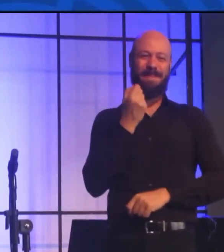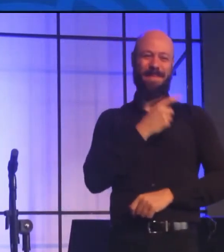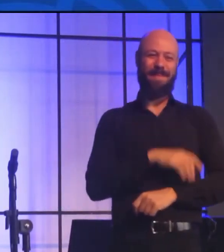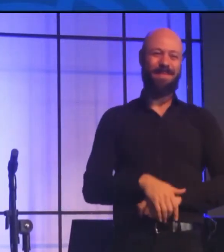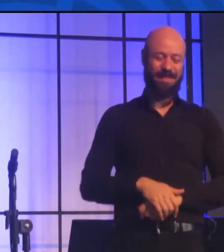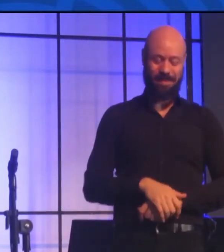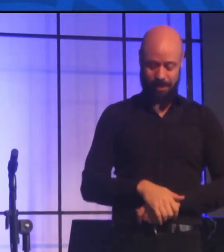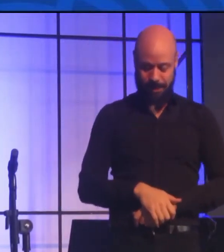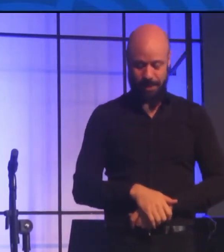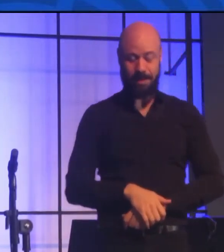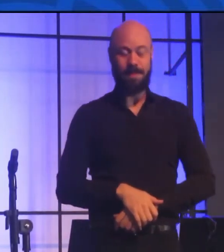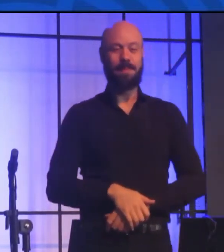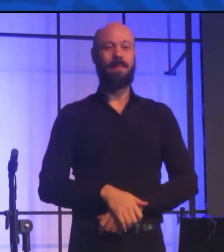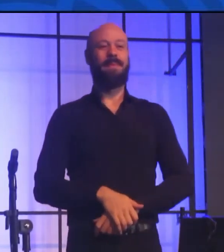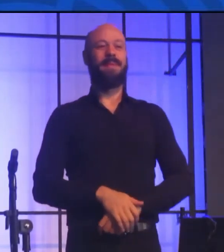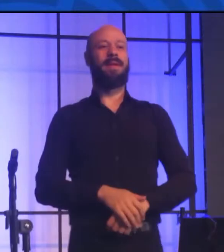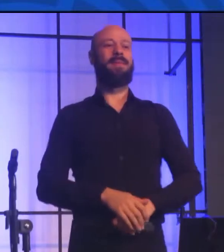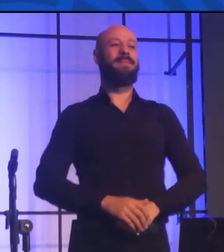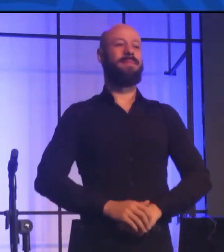Gente,